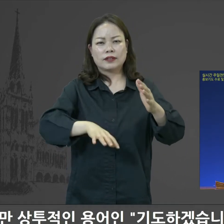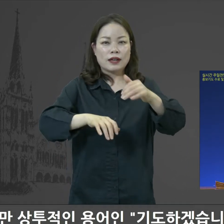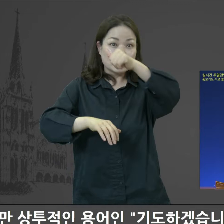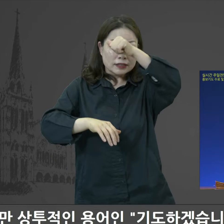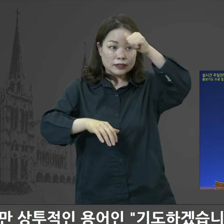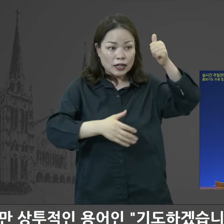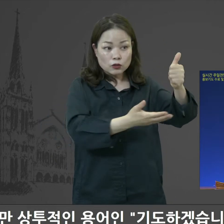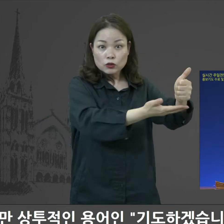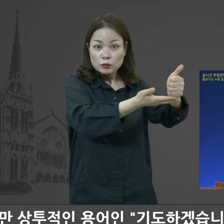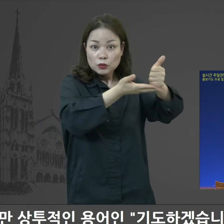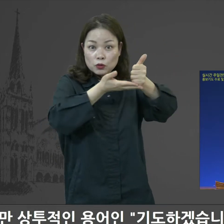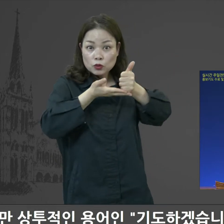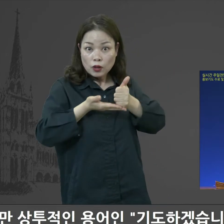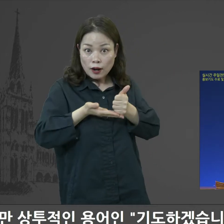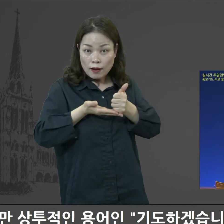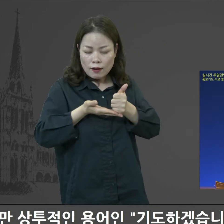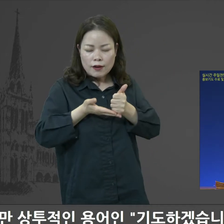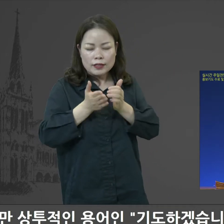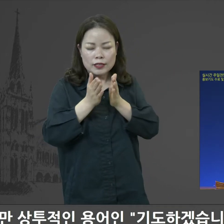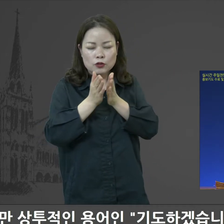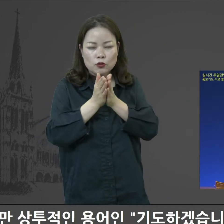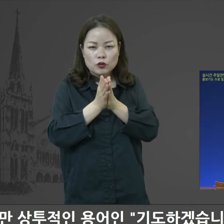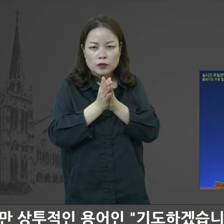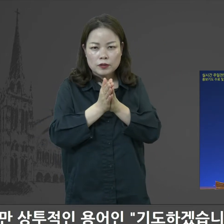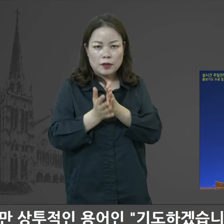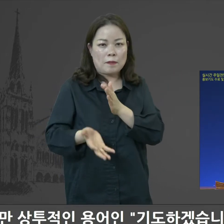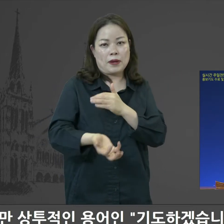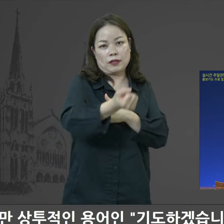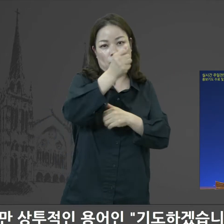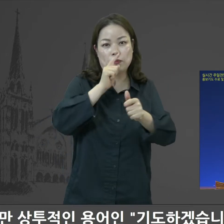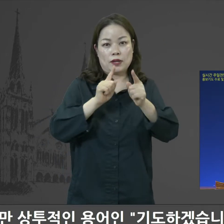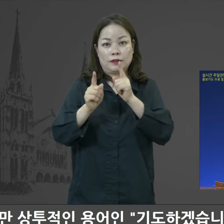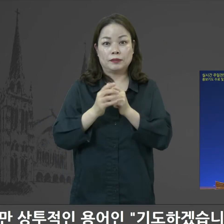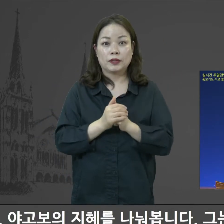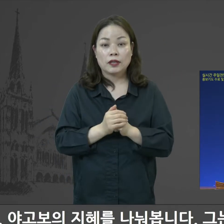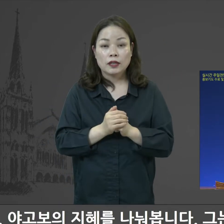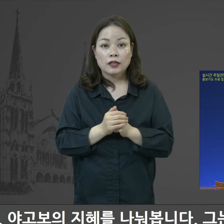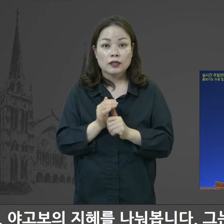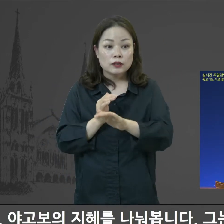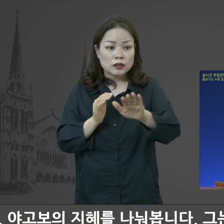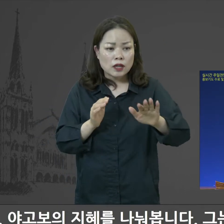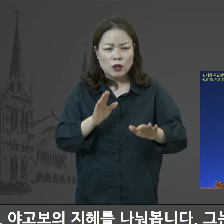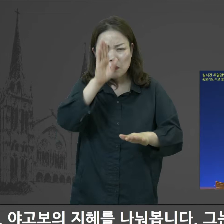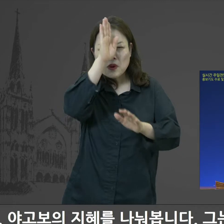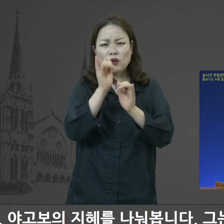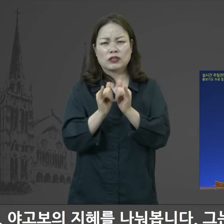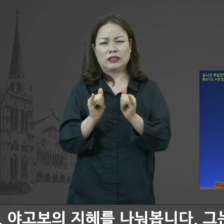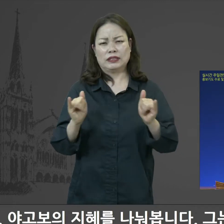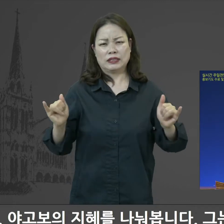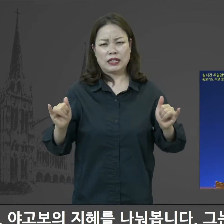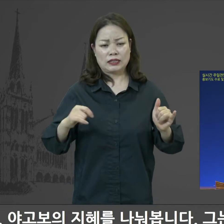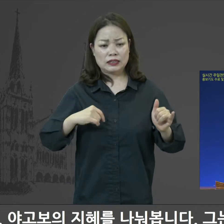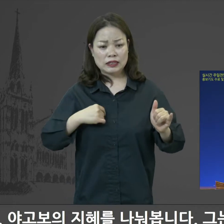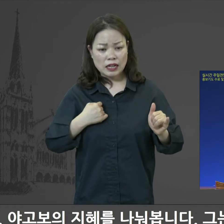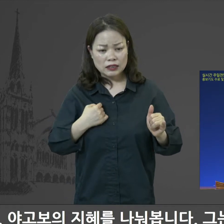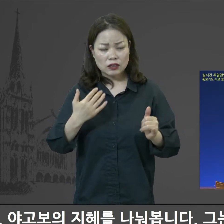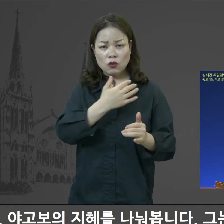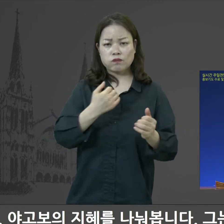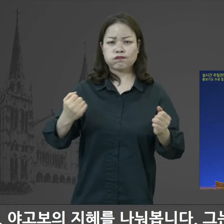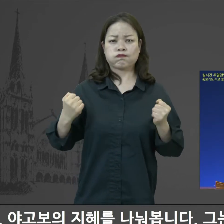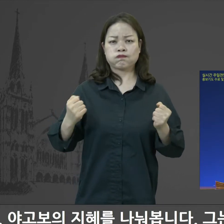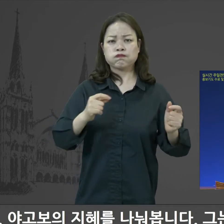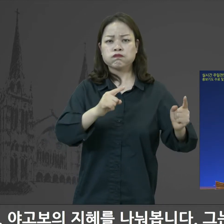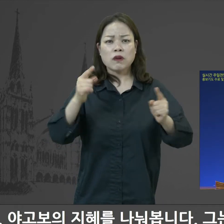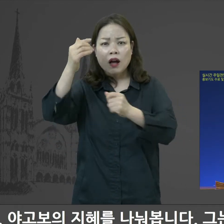장로님들을 초청하여 기도를 받으라고 말씀합니다. 물론 병든 자가 자신의 건강 회복을